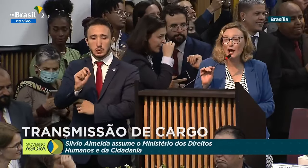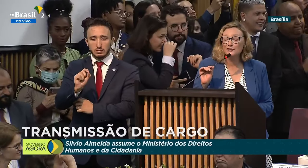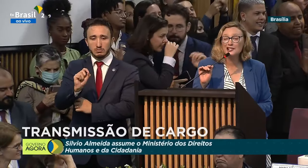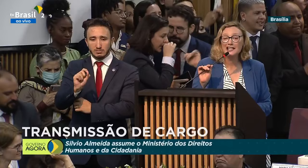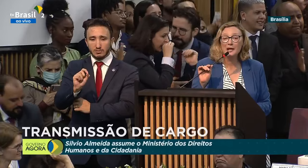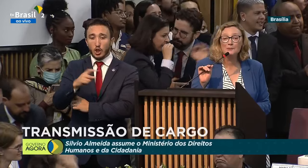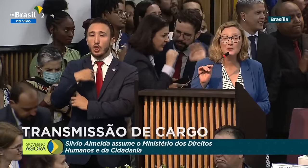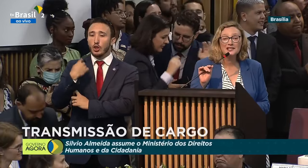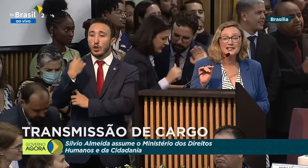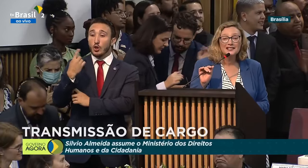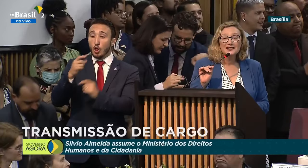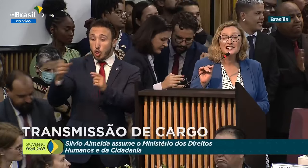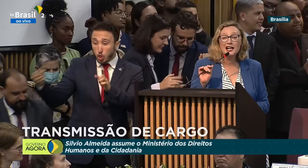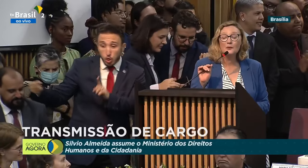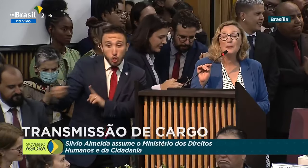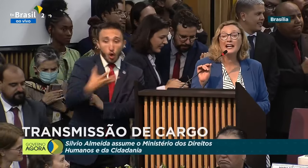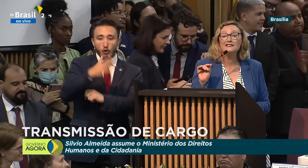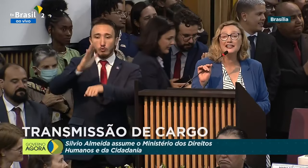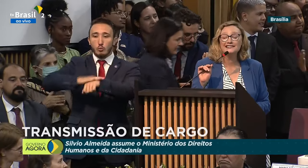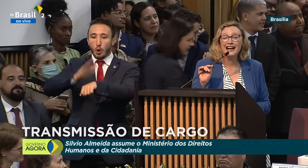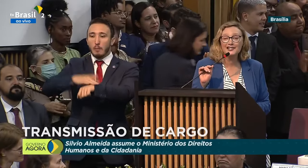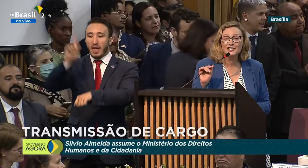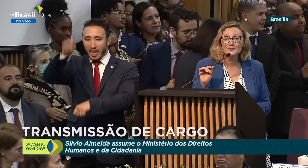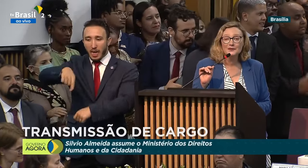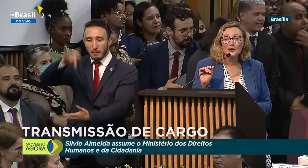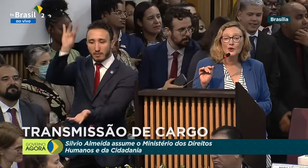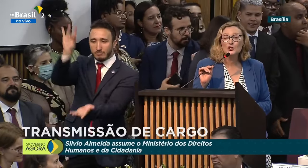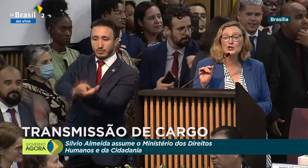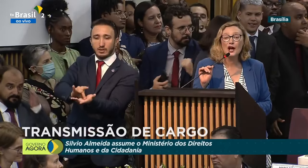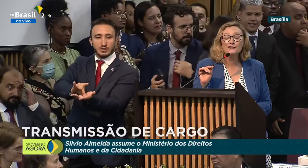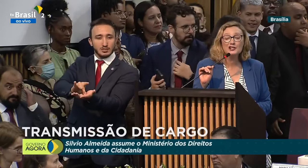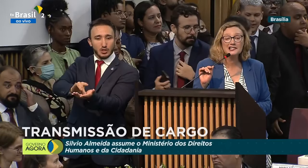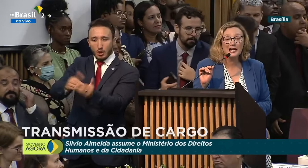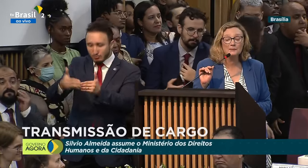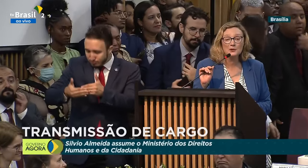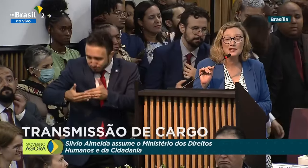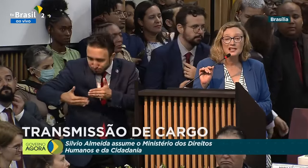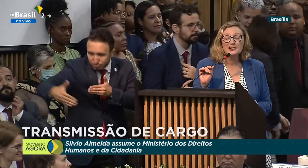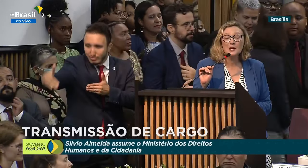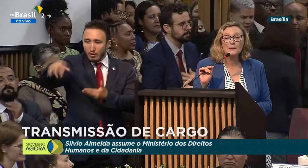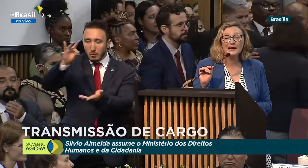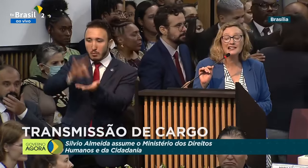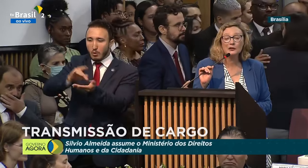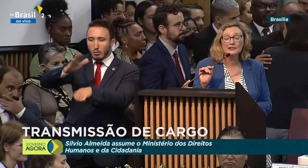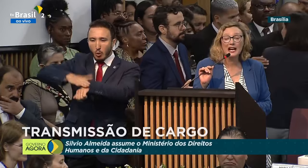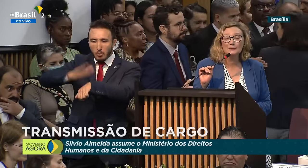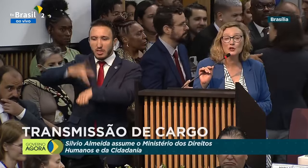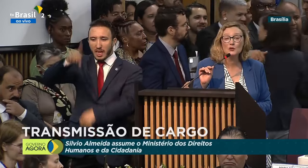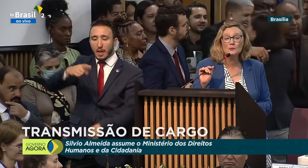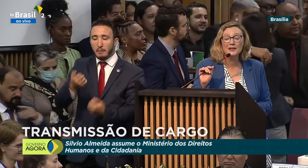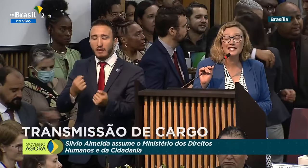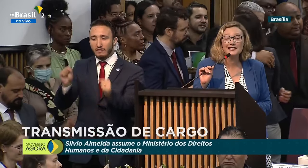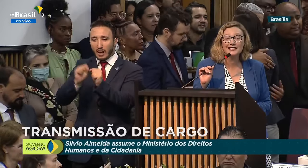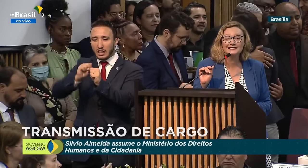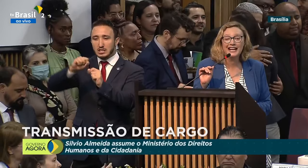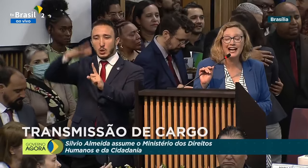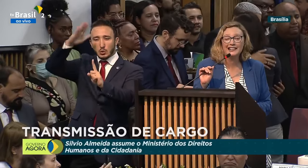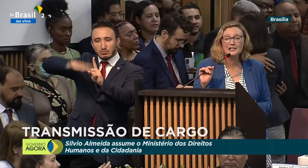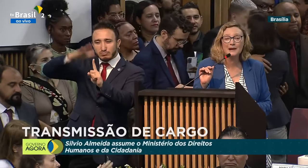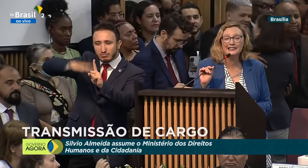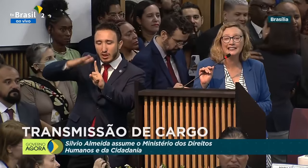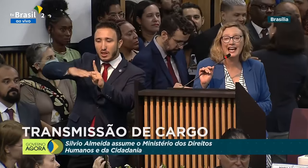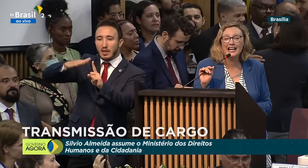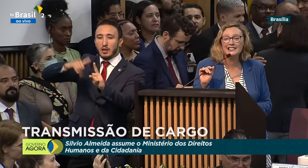que os novos tempos são para a verdade Os Novos Tempos são para saudarmos zumbis